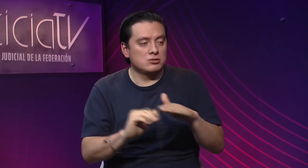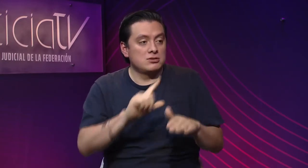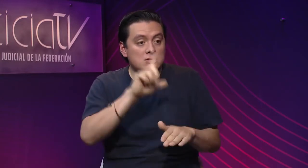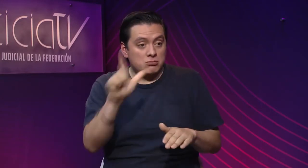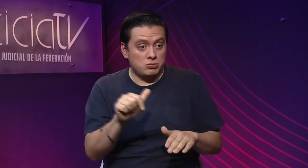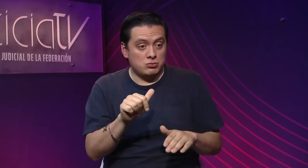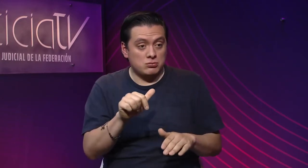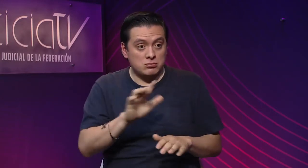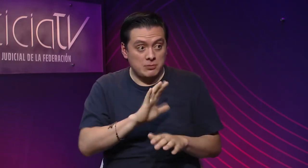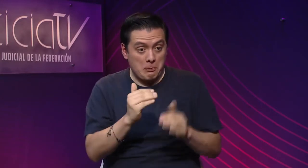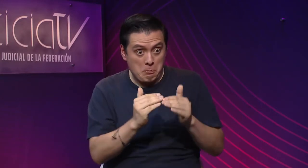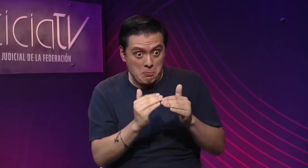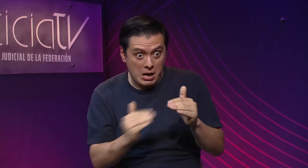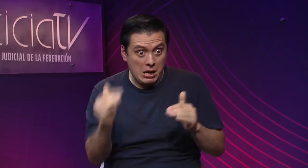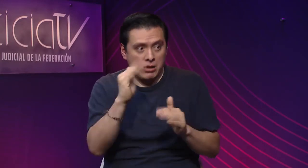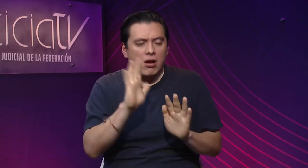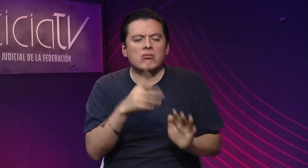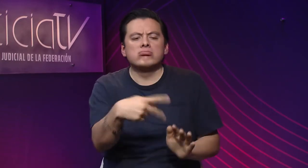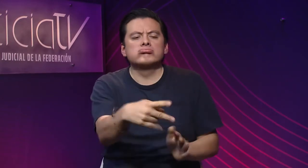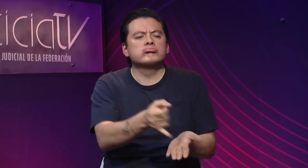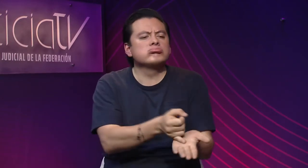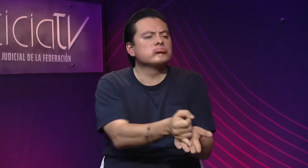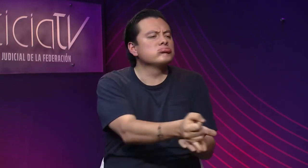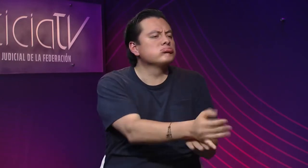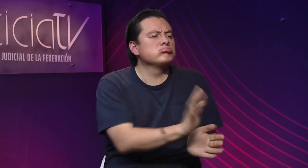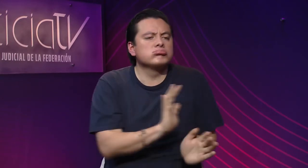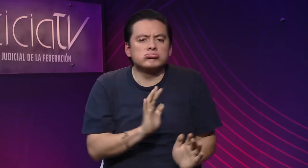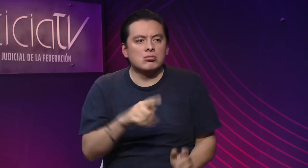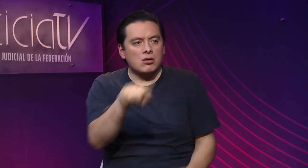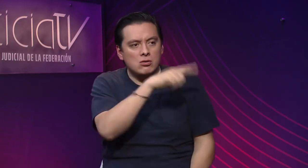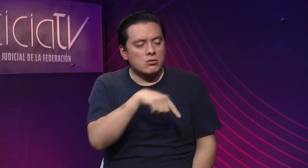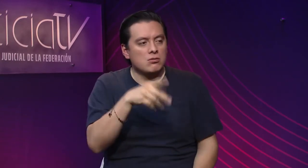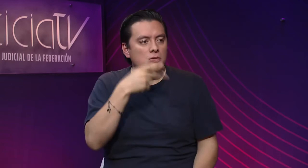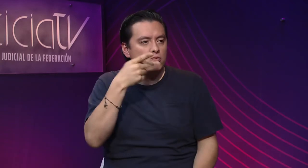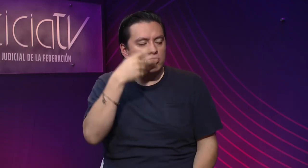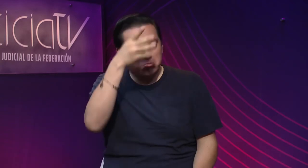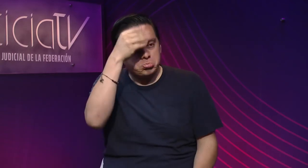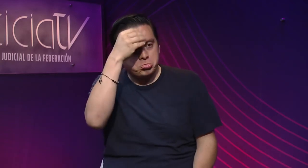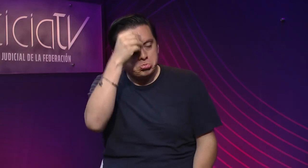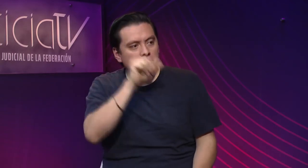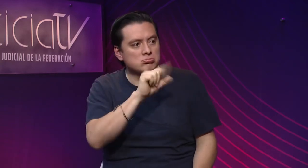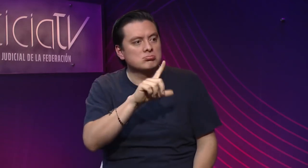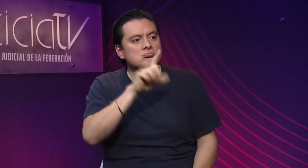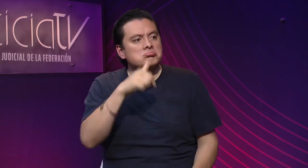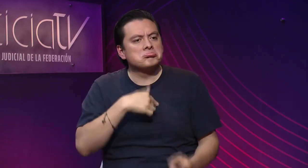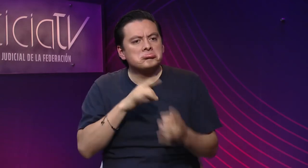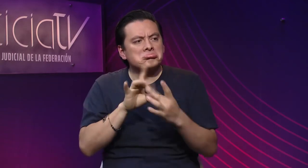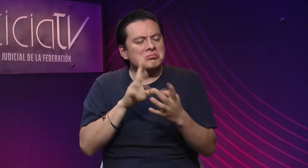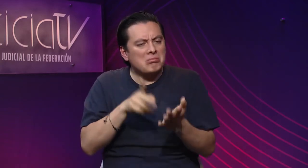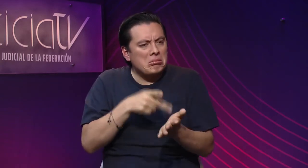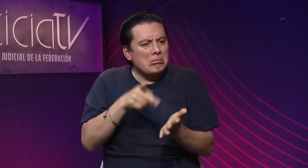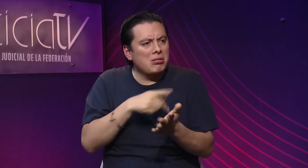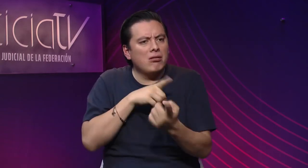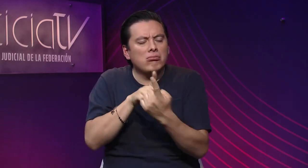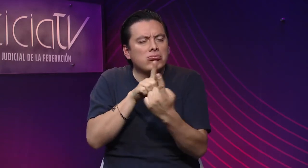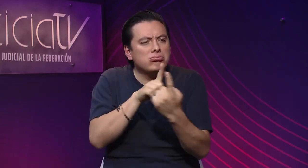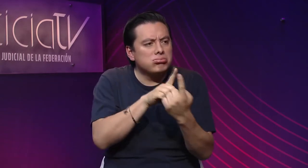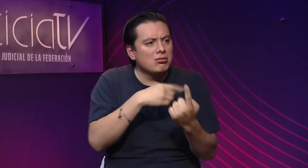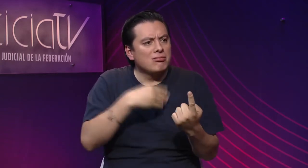a todos los oyentes, alumnos oyentes, les dan las bases de lengua de señas mexicana. Los conocimientos básicos, ya después si ellos quieren aprender señas, pues